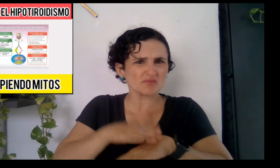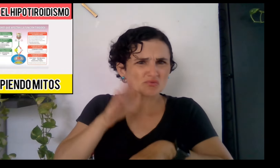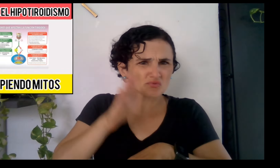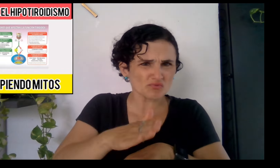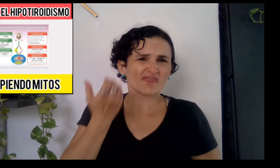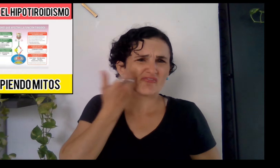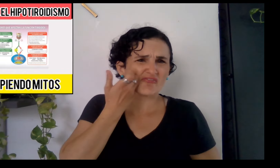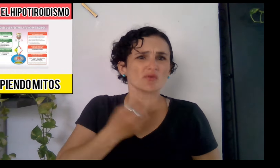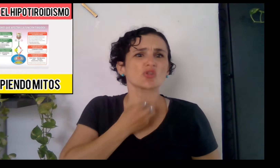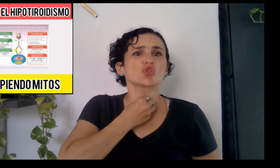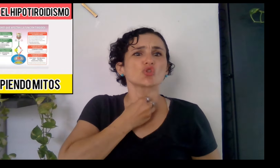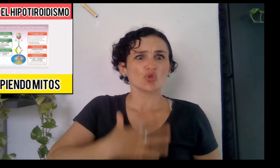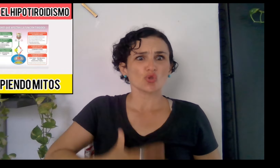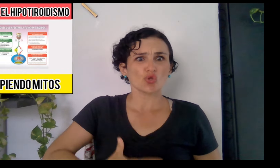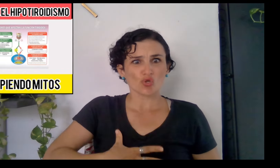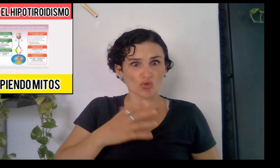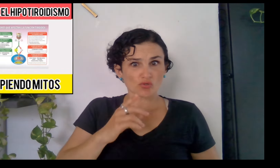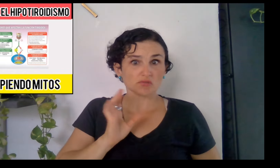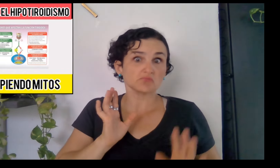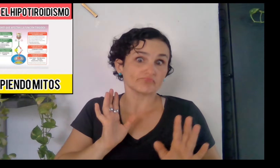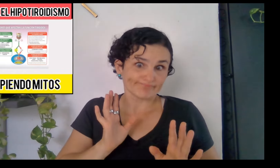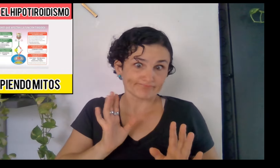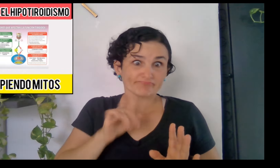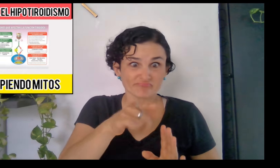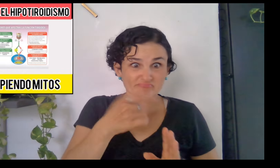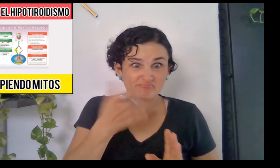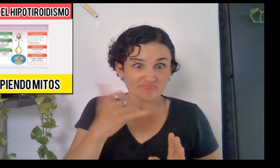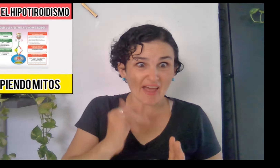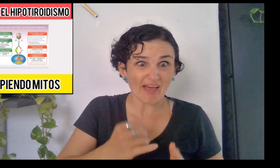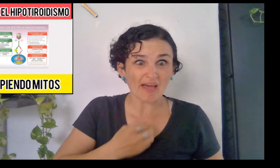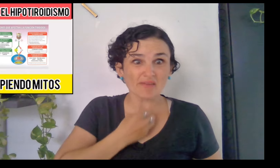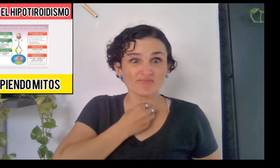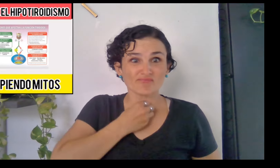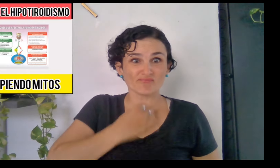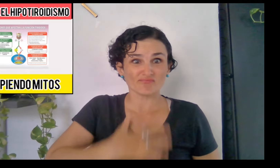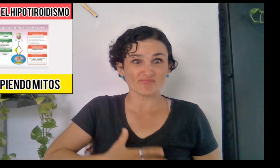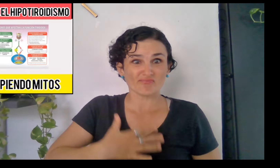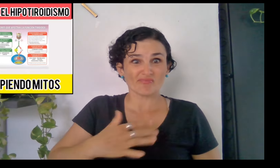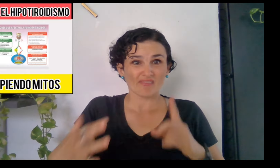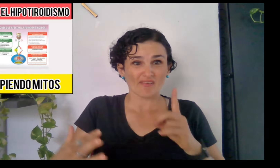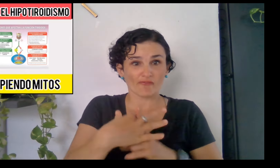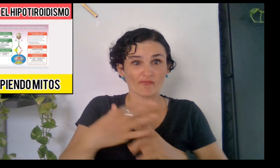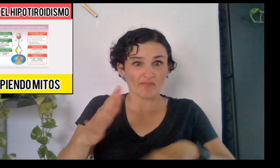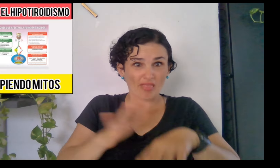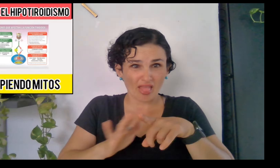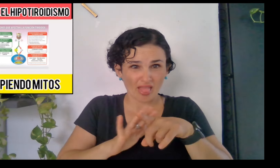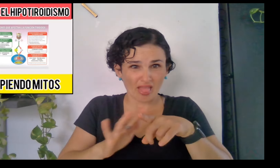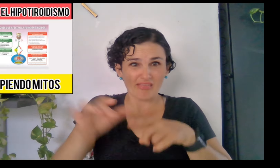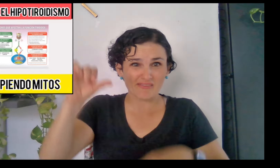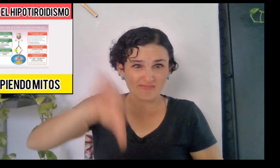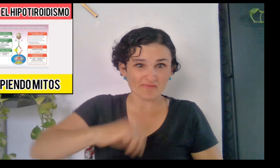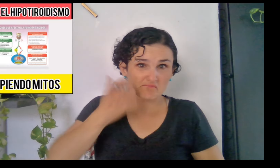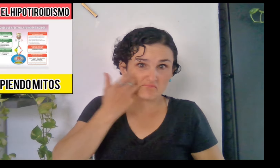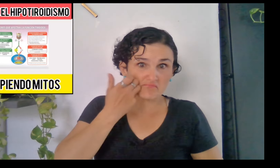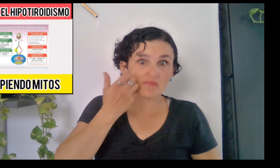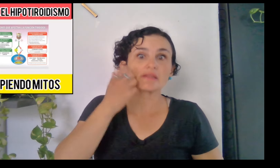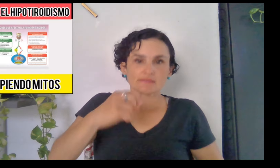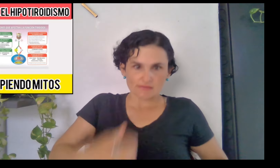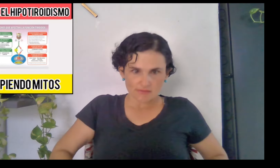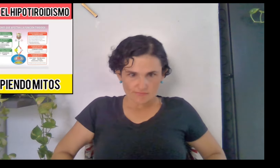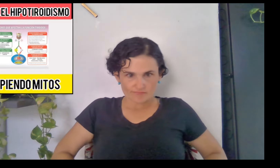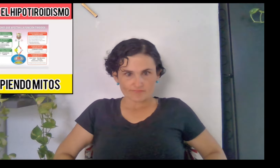enfermedad de la tiroides, pues con mayor razón se necesita que tu salud gastrointestinal esté adecuadamente para que te puedas curar. Pero hablemos, doctora